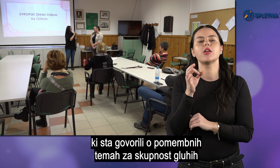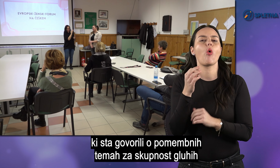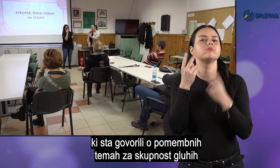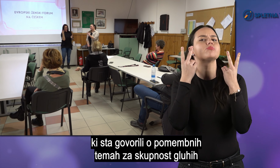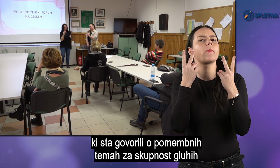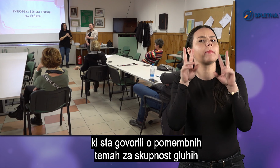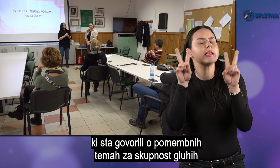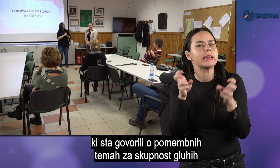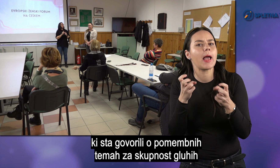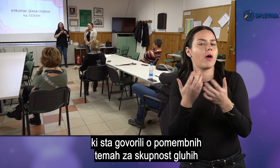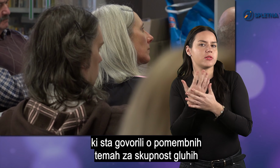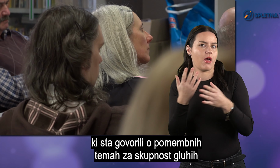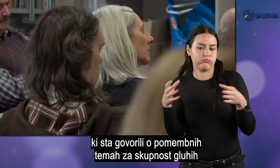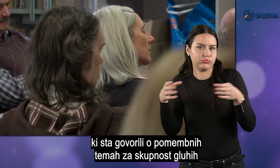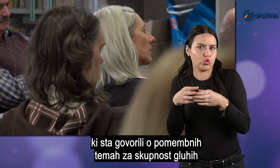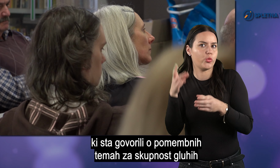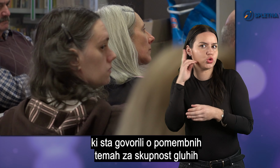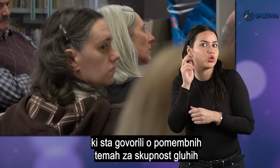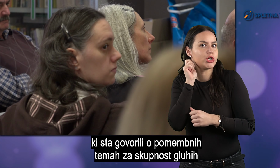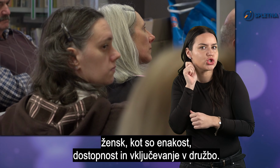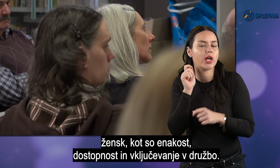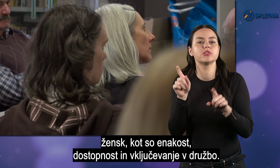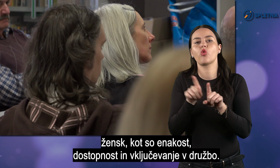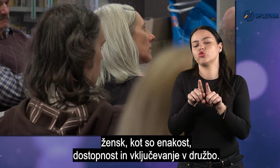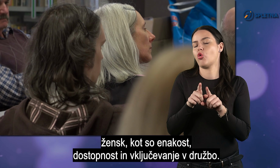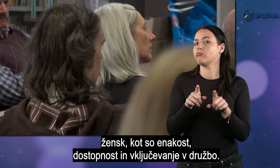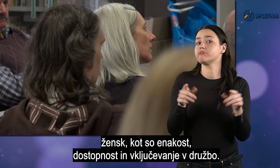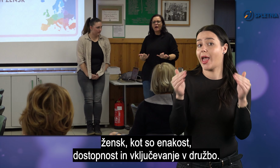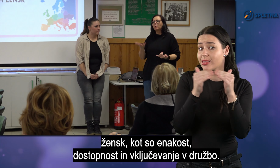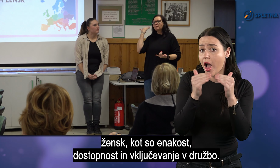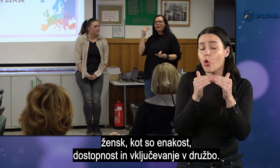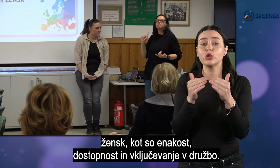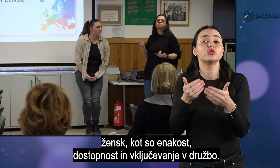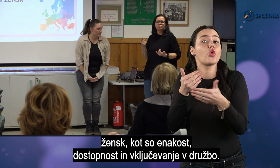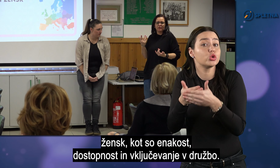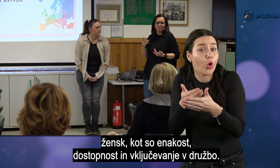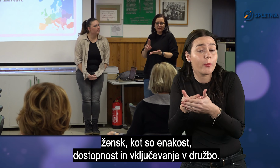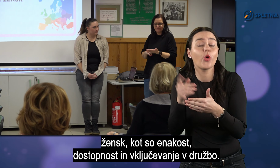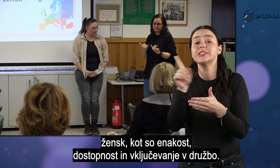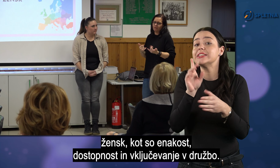gluhih žensk, kot so enakost, dostopnost in vključevanje v družbo.